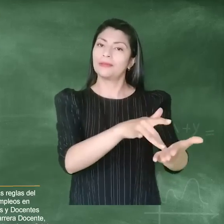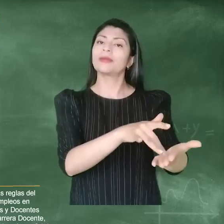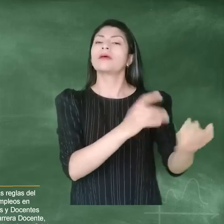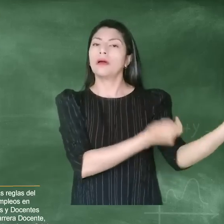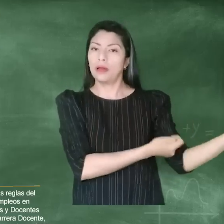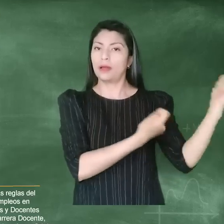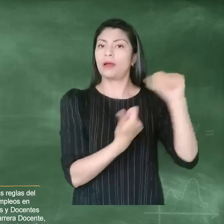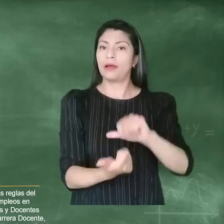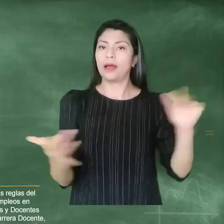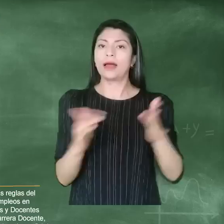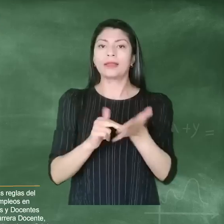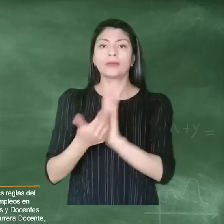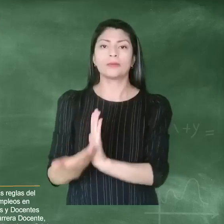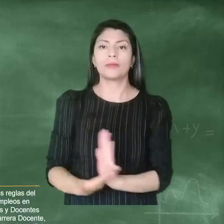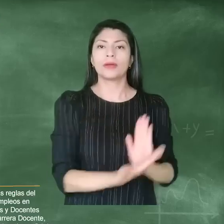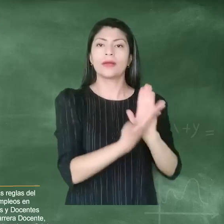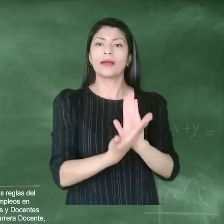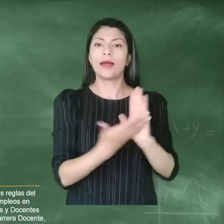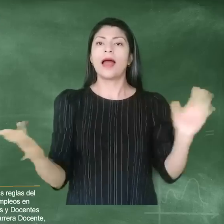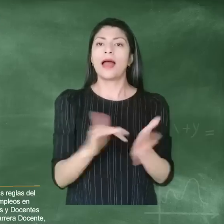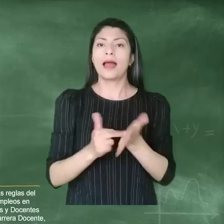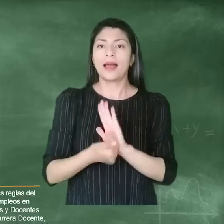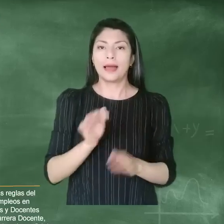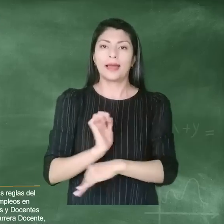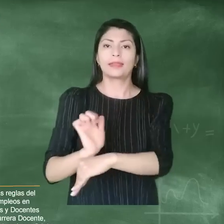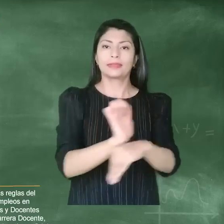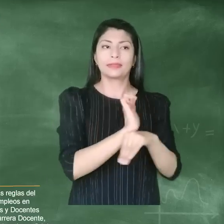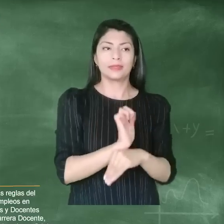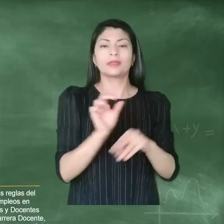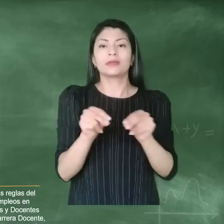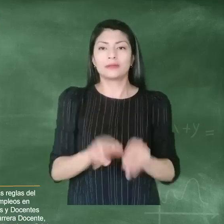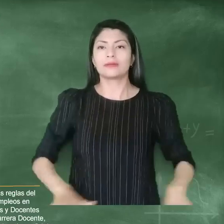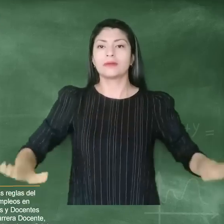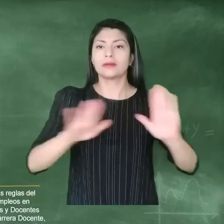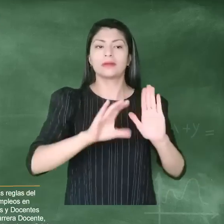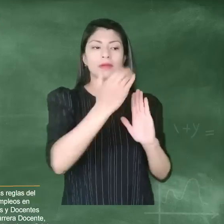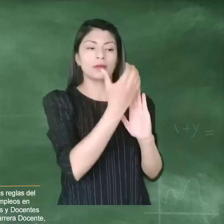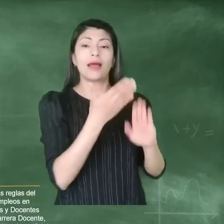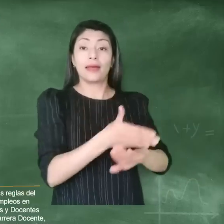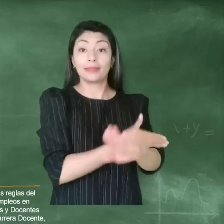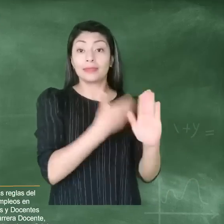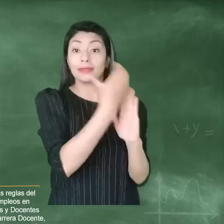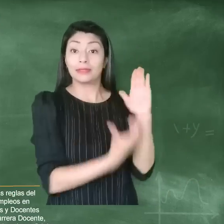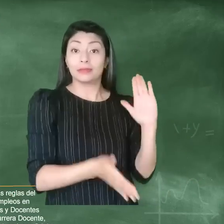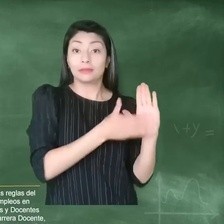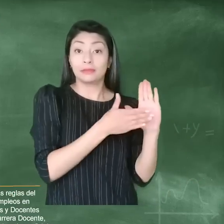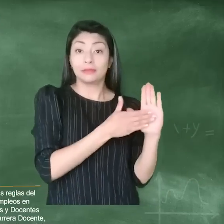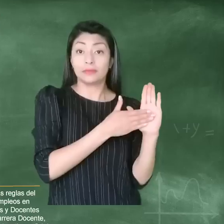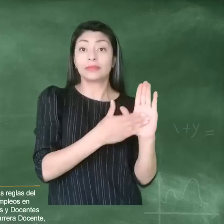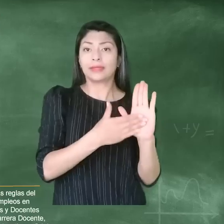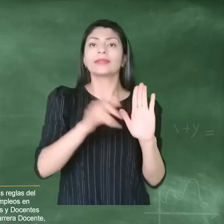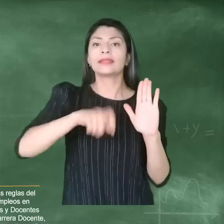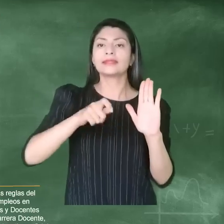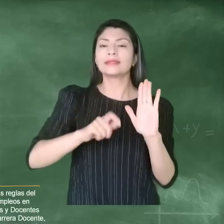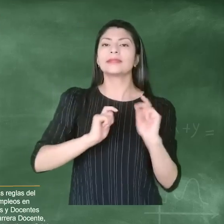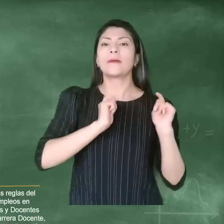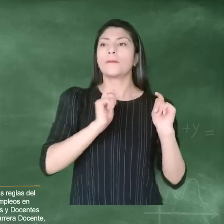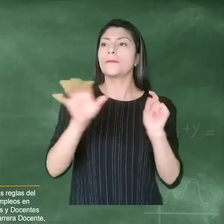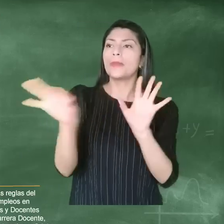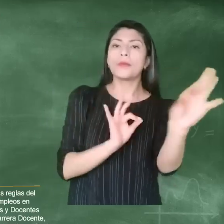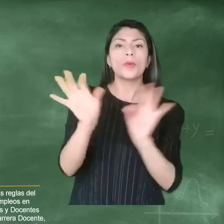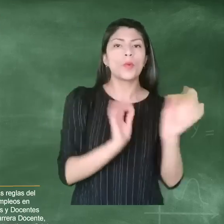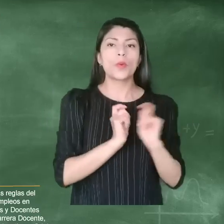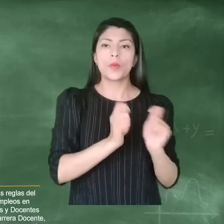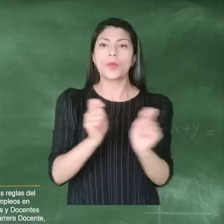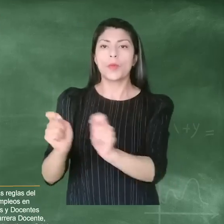de Participaciones destinados a la educación que administra la respectiva entidad territorial certificada que requiera proveer